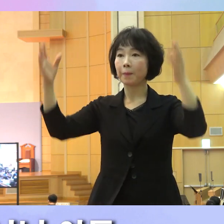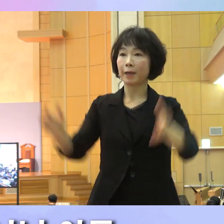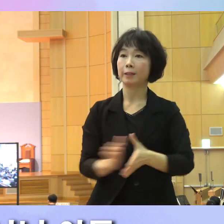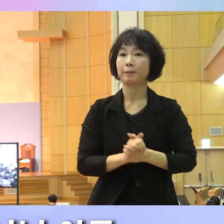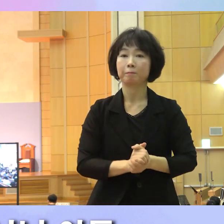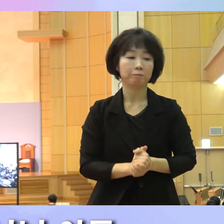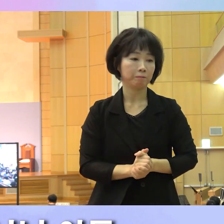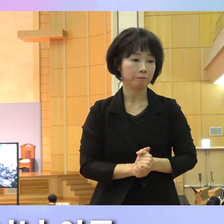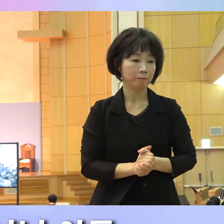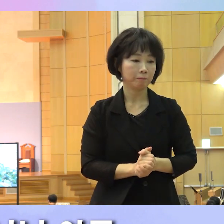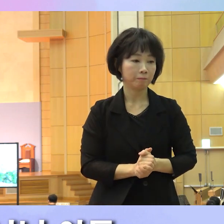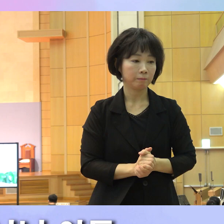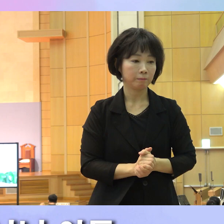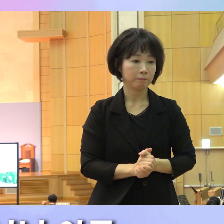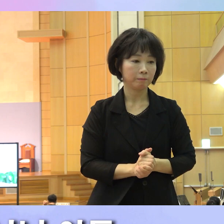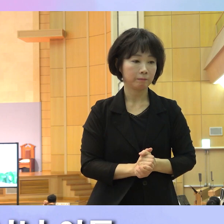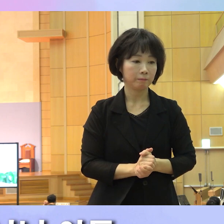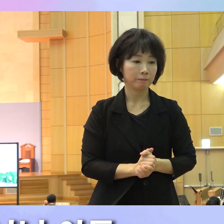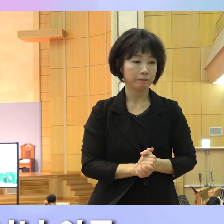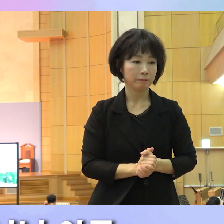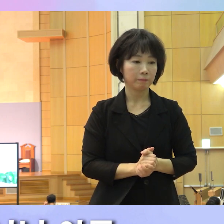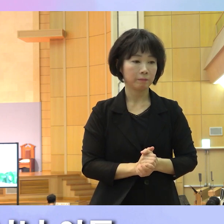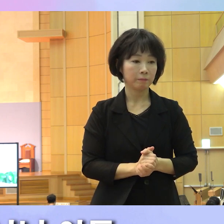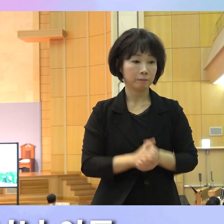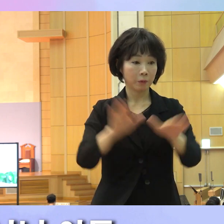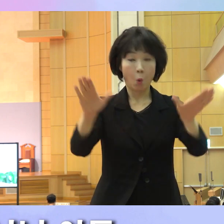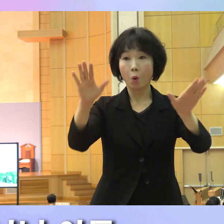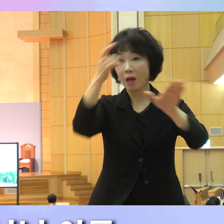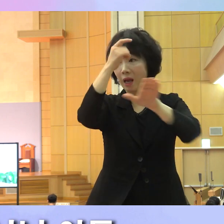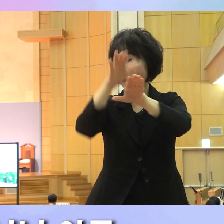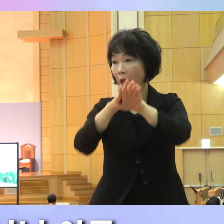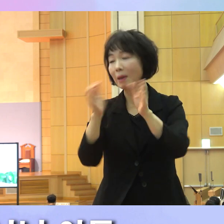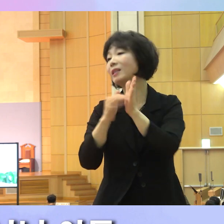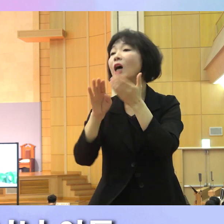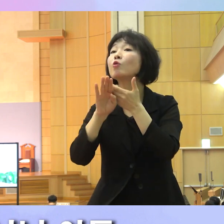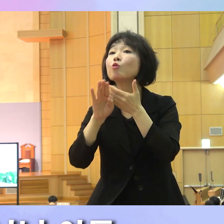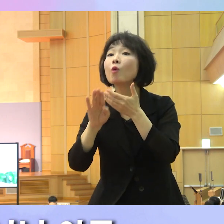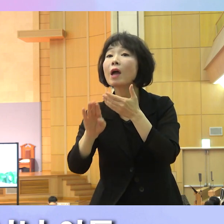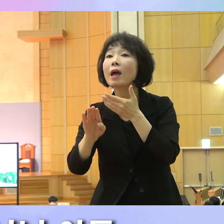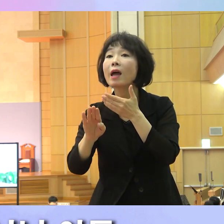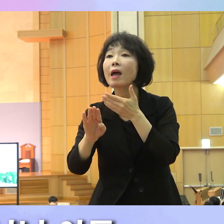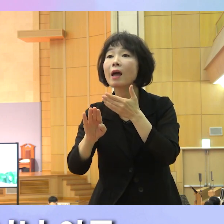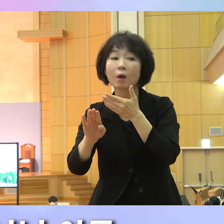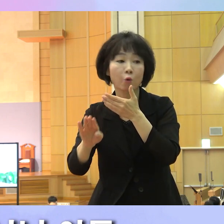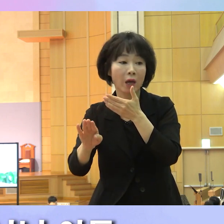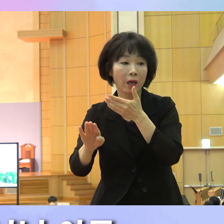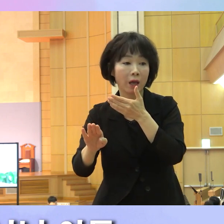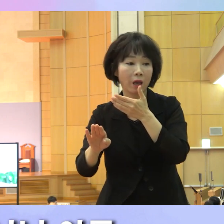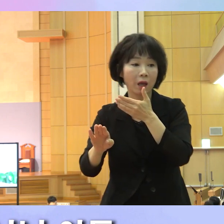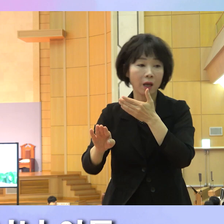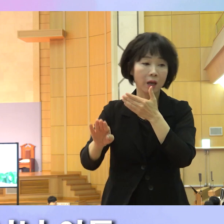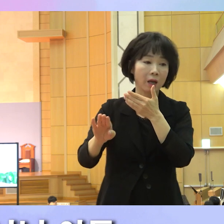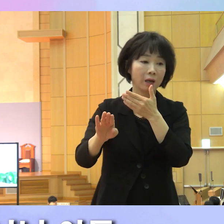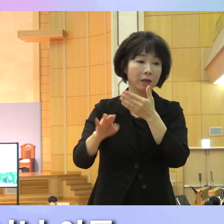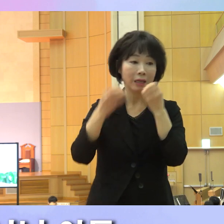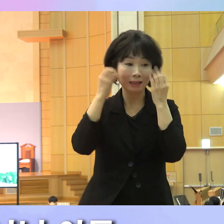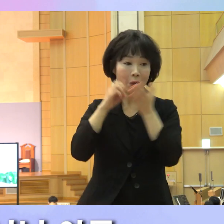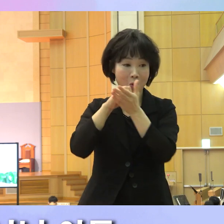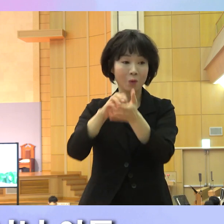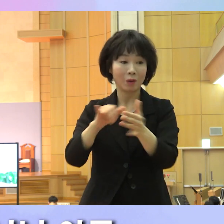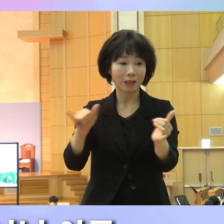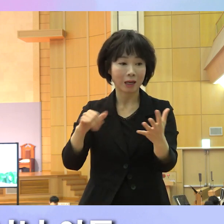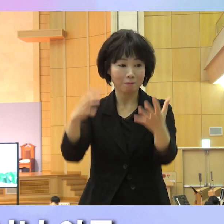네, 광고 말씀은 예배 후에 계시록 영상 예배는 없고요, 초급 성경